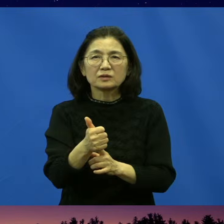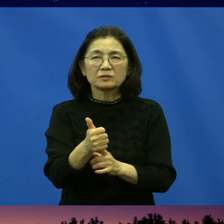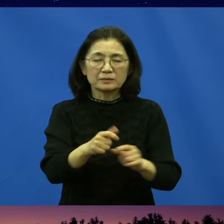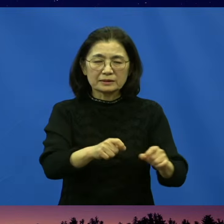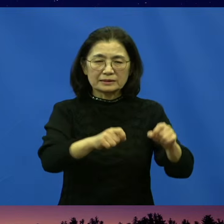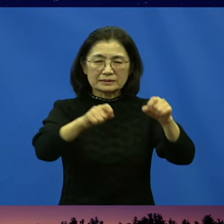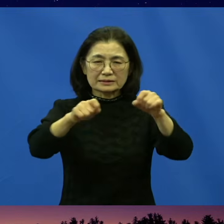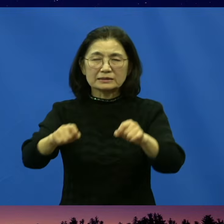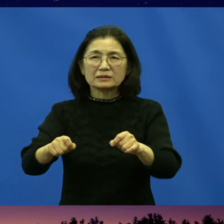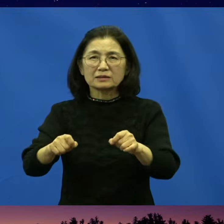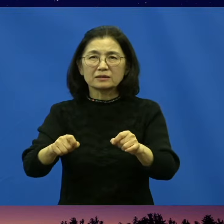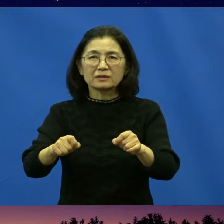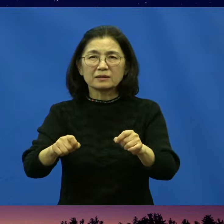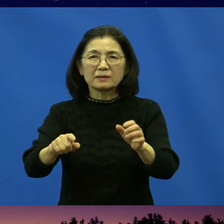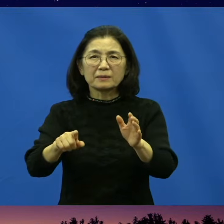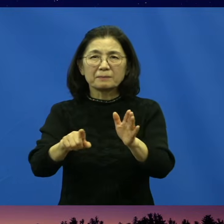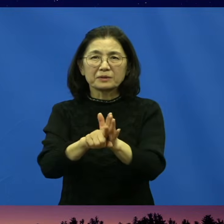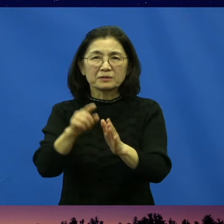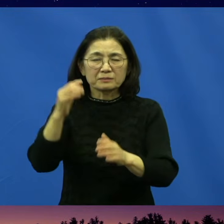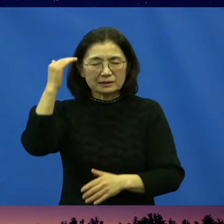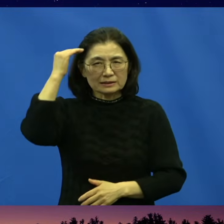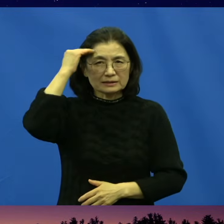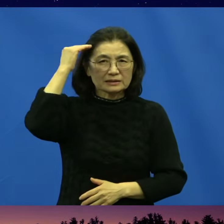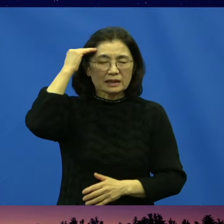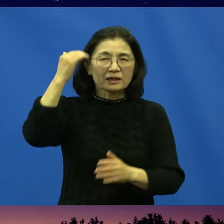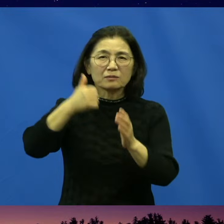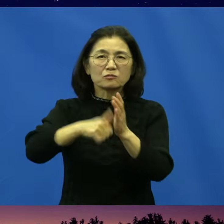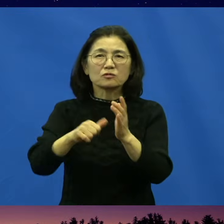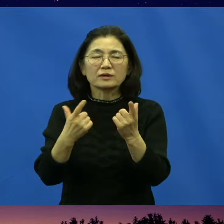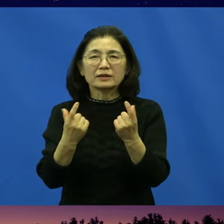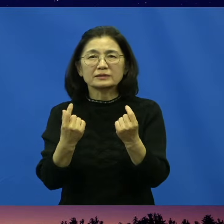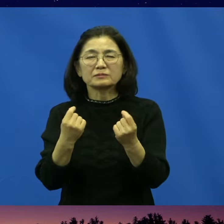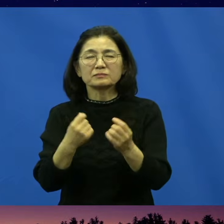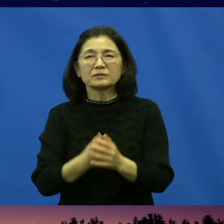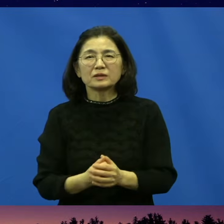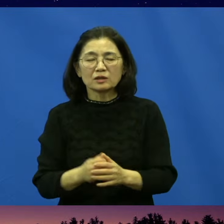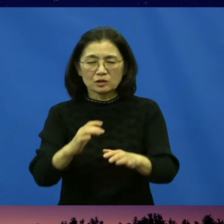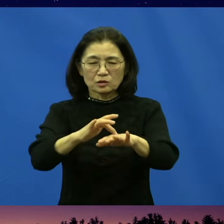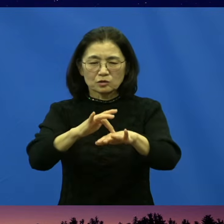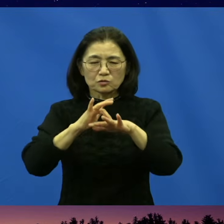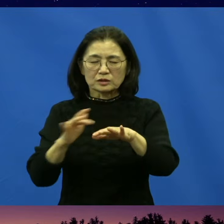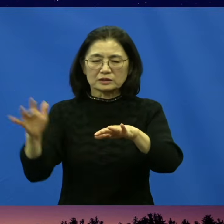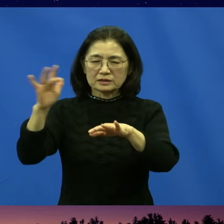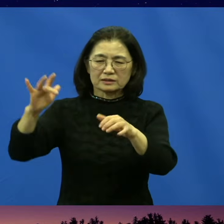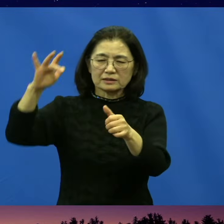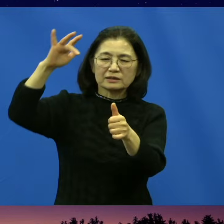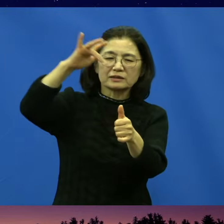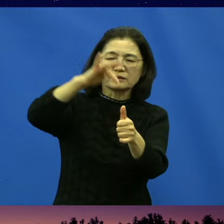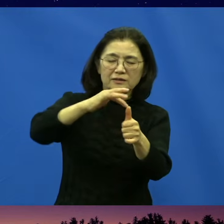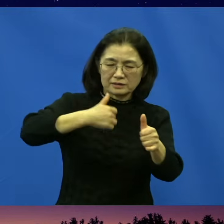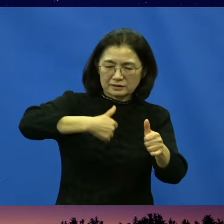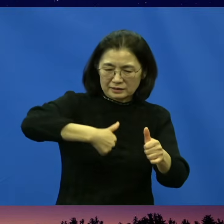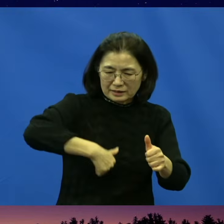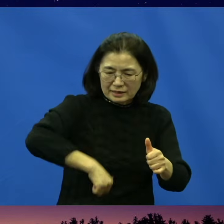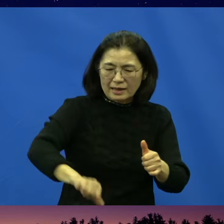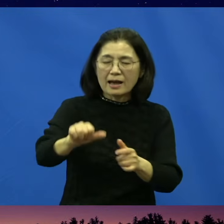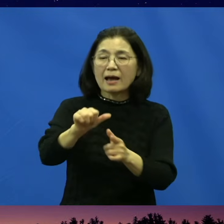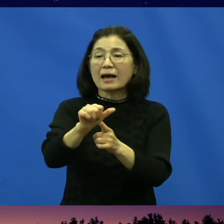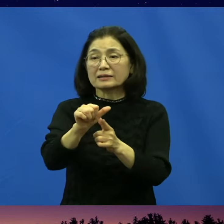장애물이었습니다. 귀신 들린 아들을 데리고 온 아버지에게는 예수님의 능력을 믿는 그 믿음이 없었던